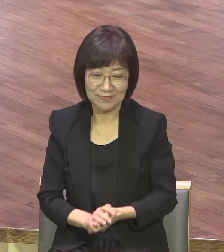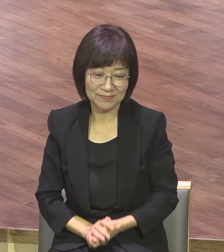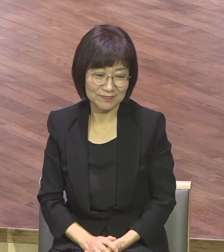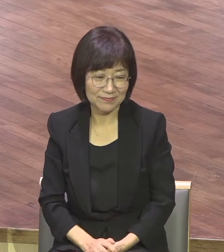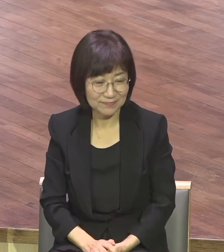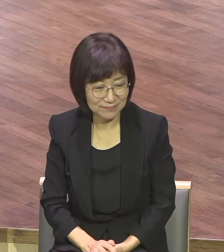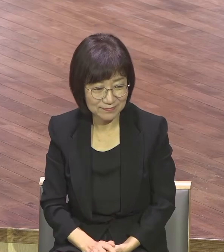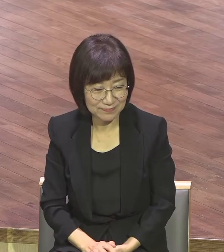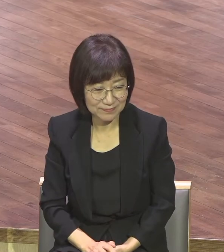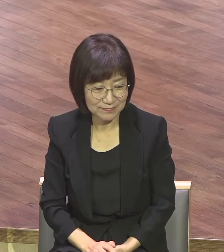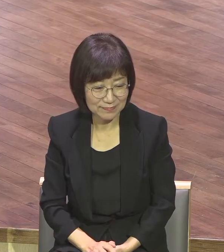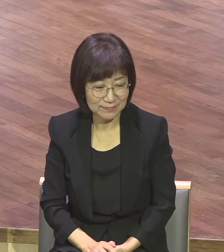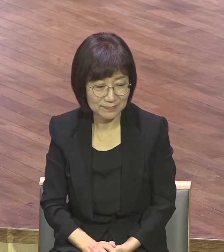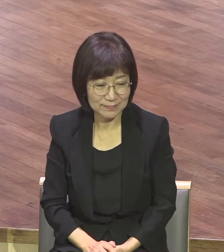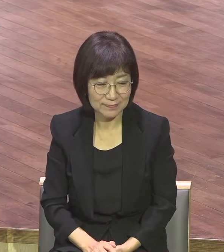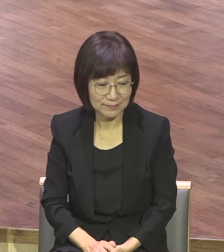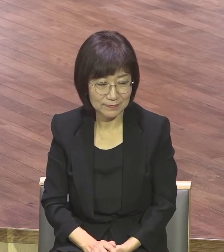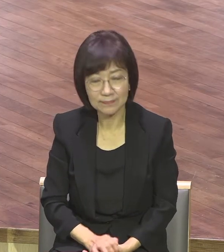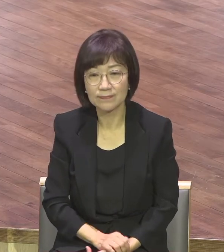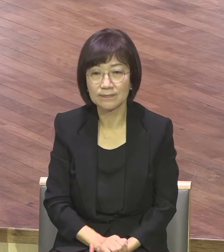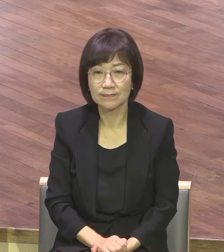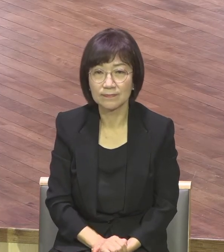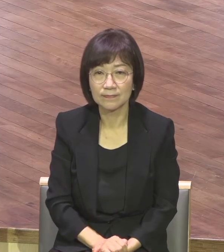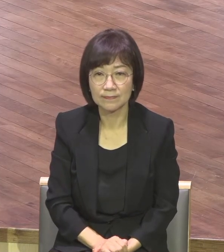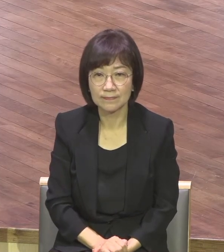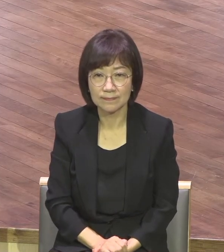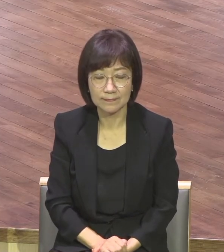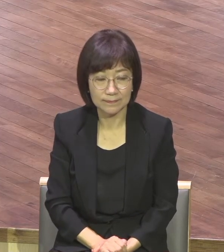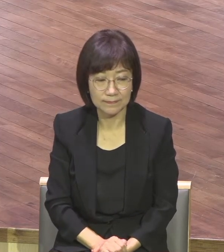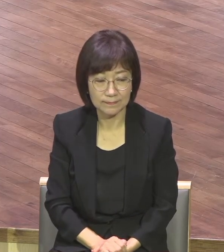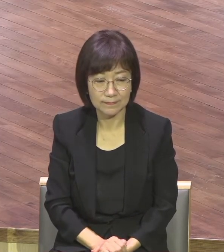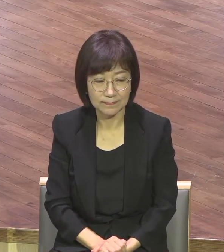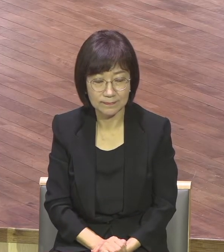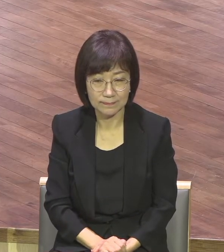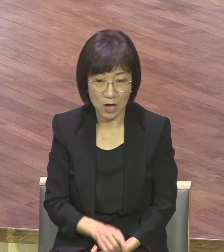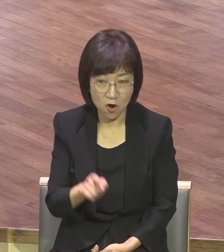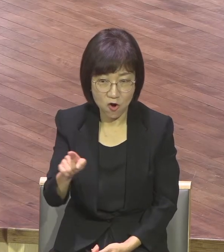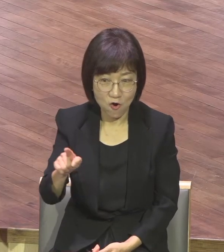중요해요. 저 사람이 전심으로 하는 건지 양다리 걸치고 하는